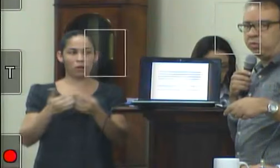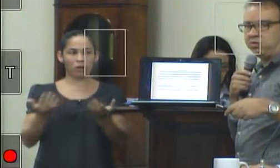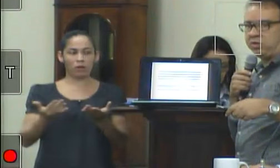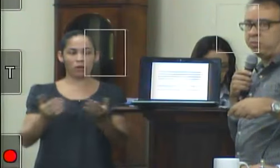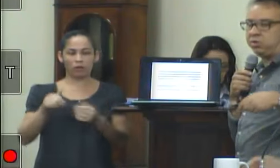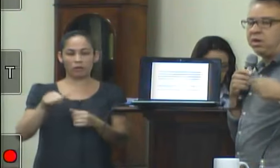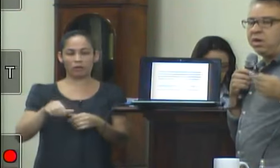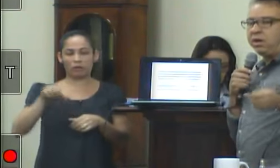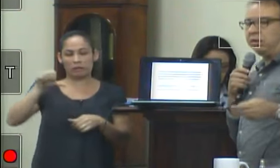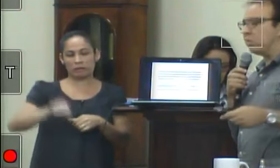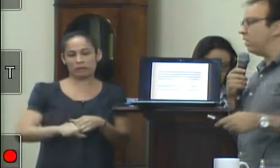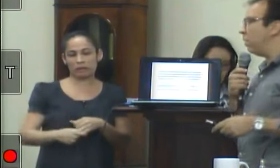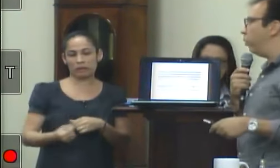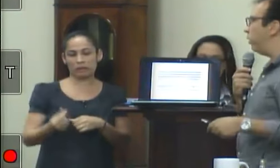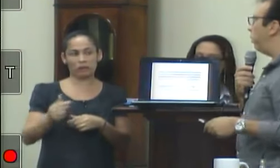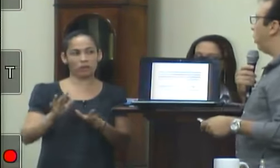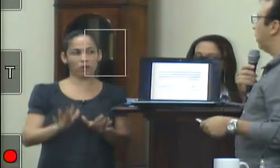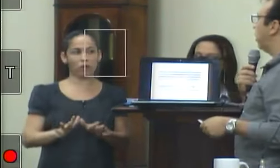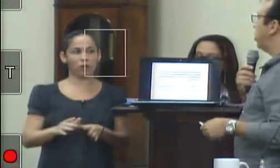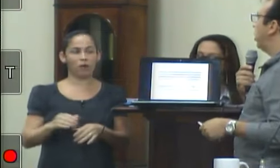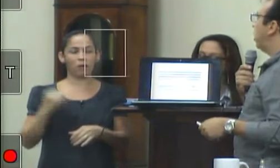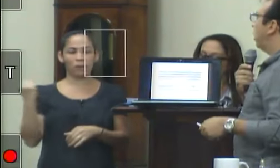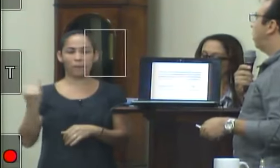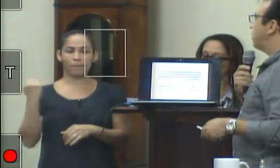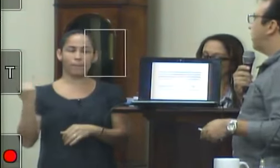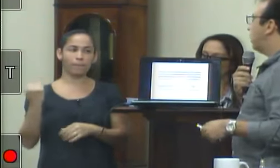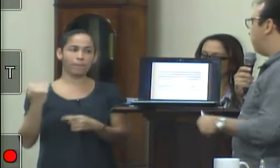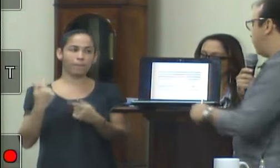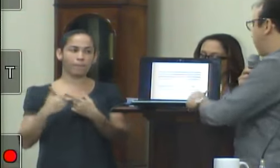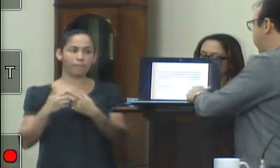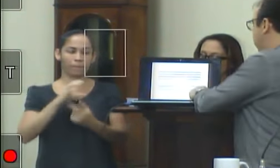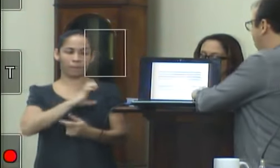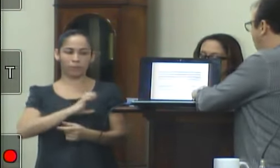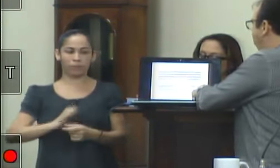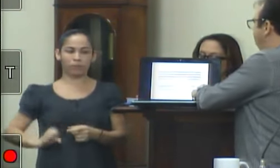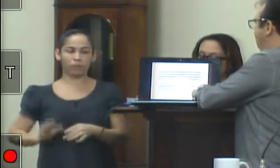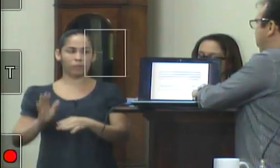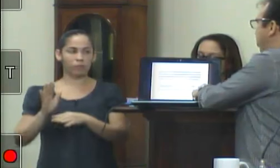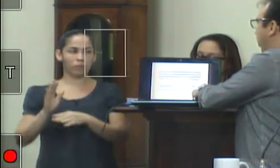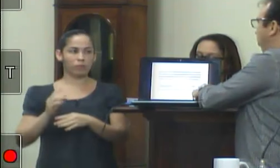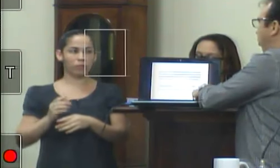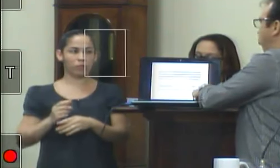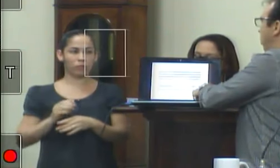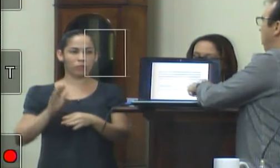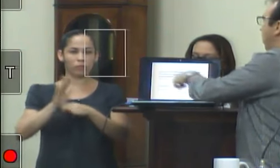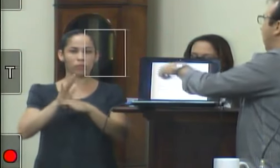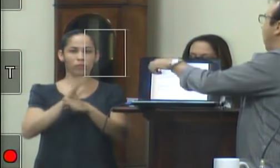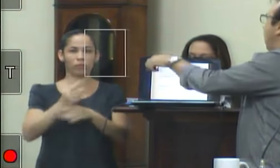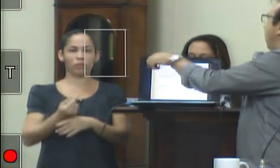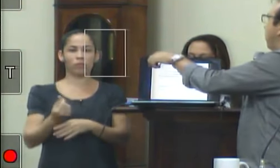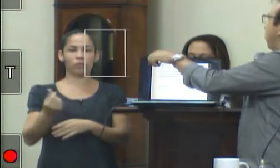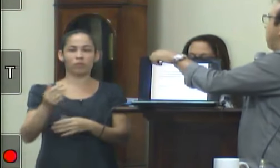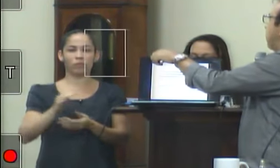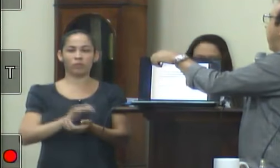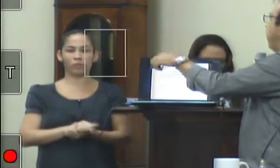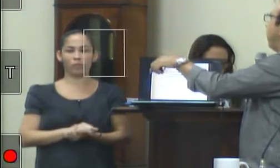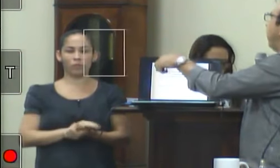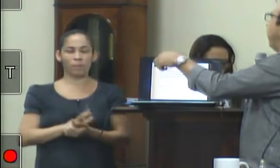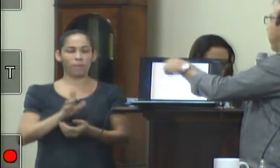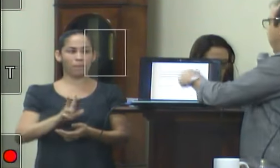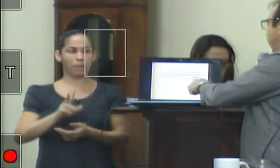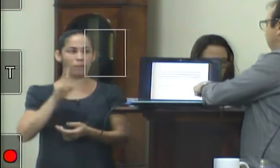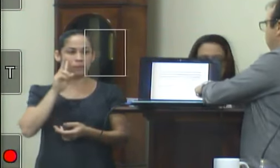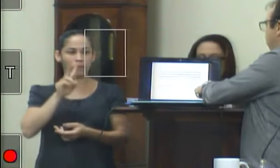dos municípios, então seria muito importante que o Estado fizesse algum aporte de recurso. Tá? Mas observem